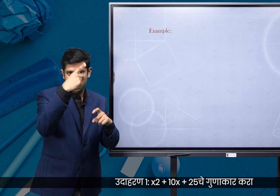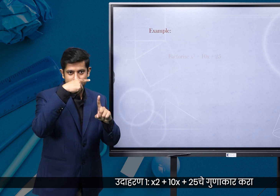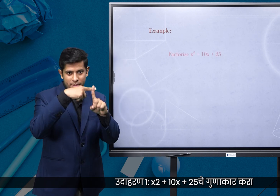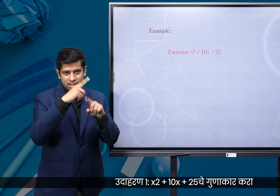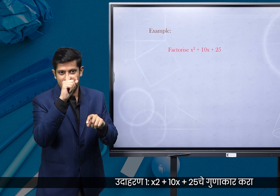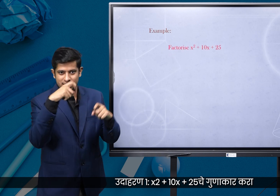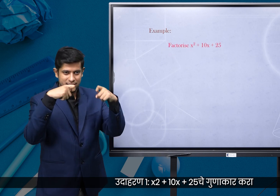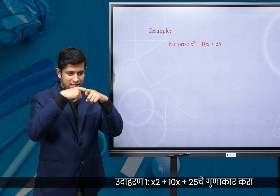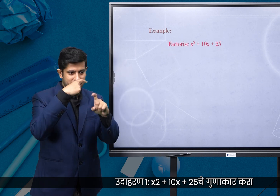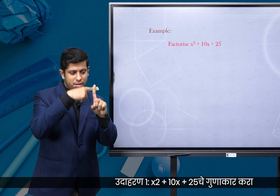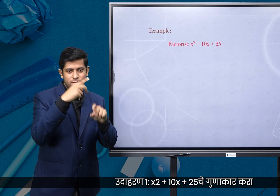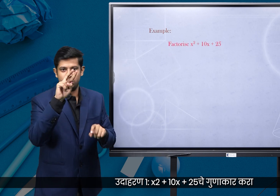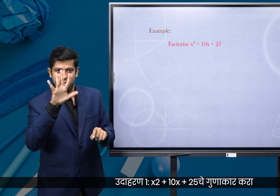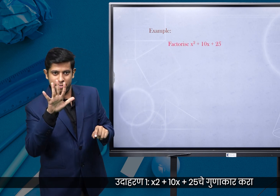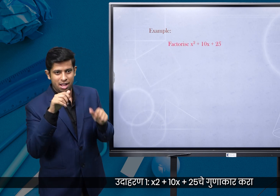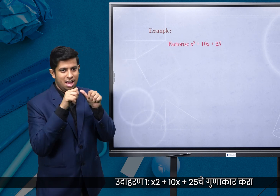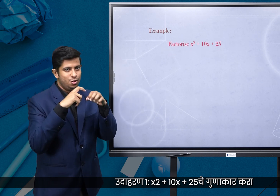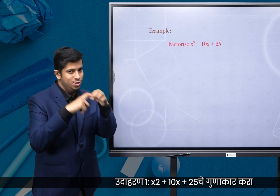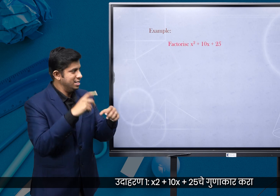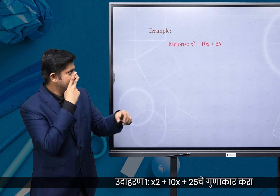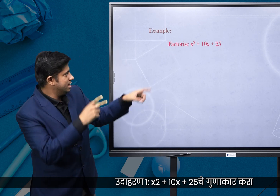अधिक 10x अधिक 25 चे गुणाकार करा.